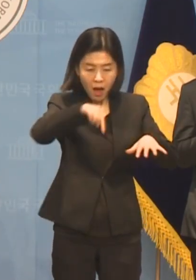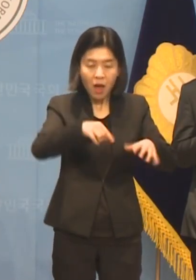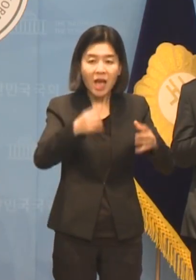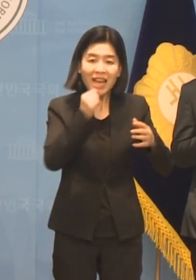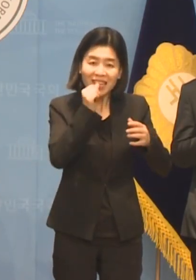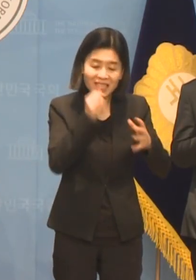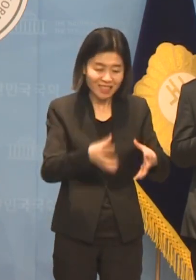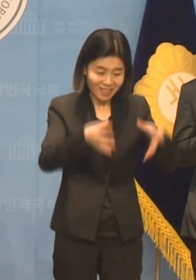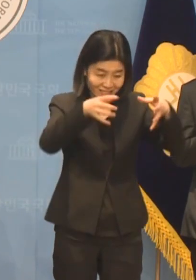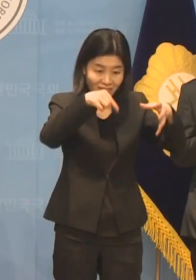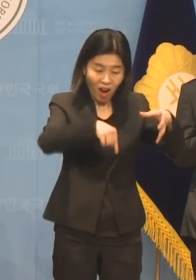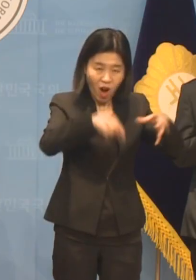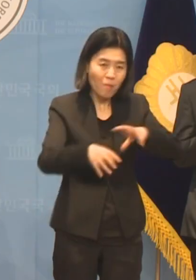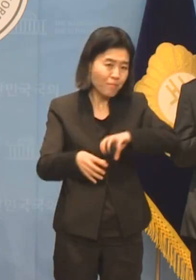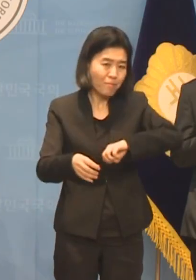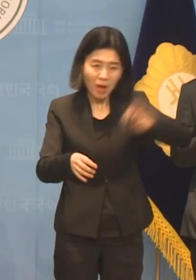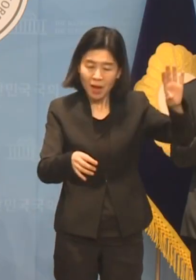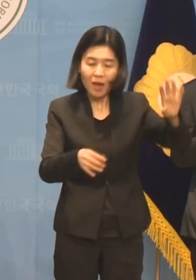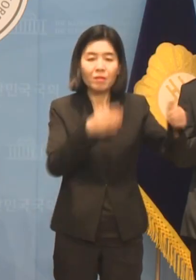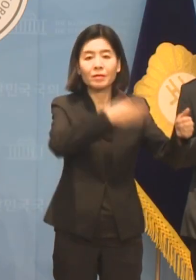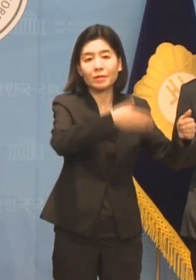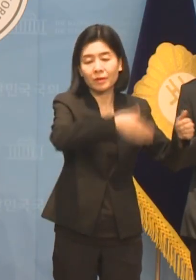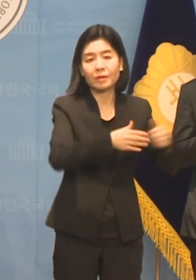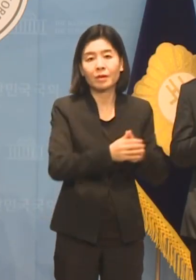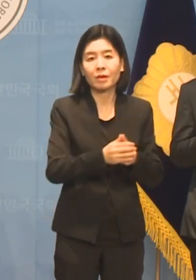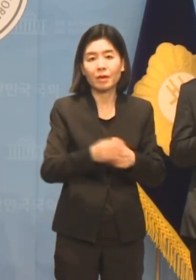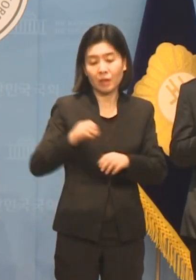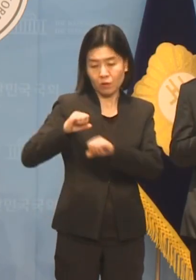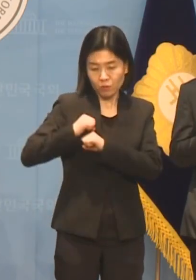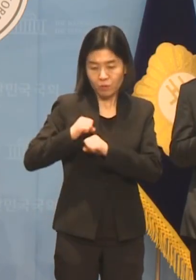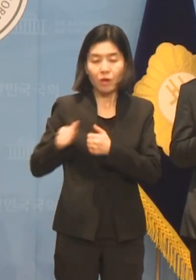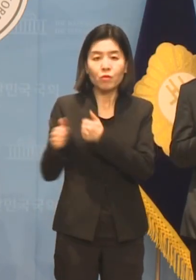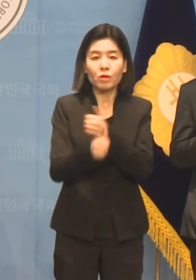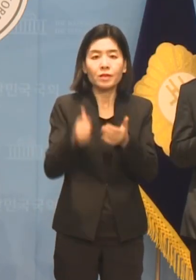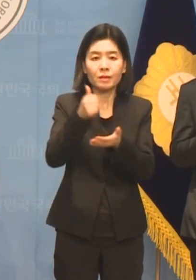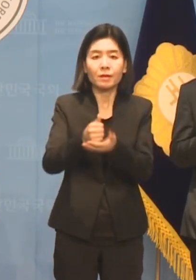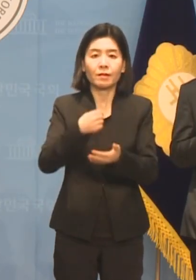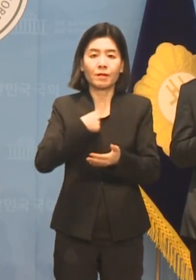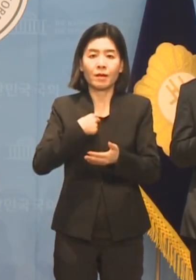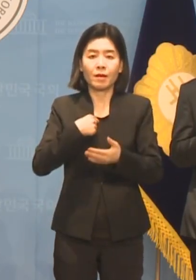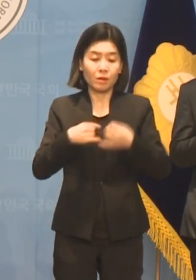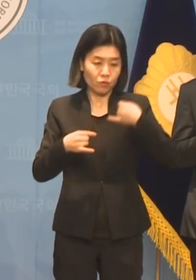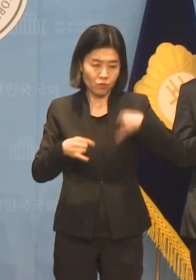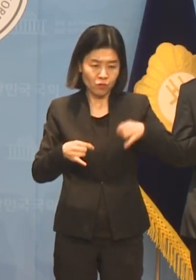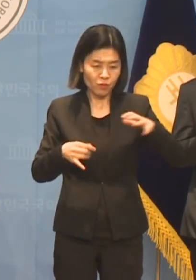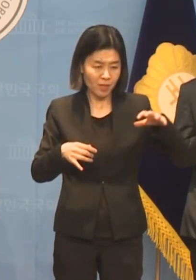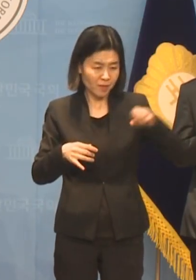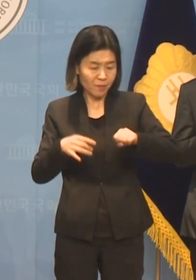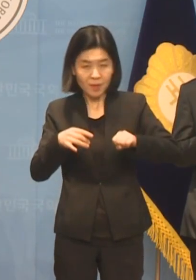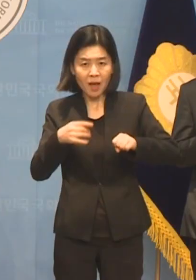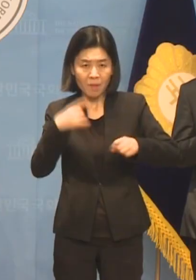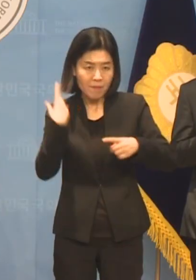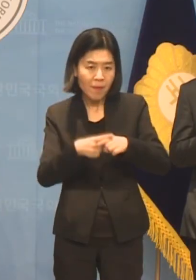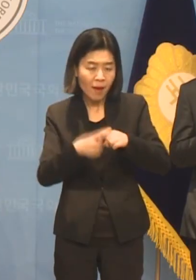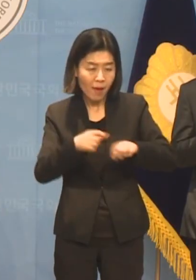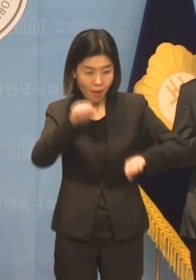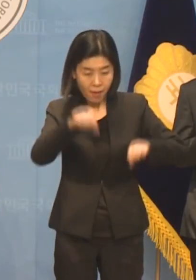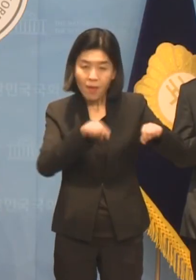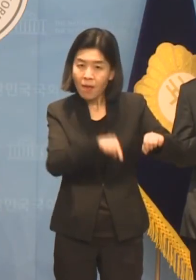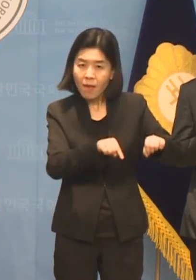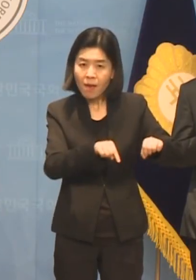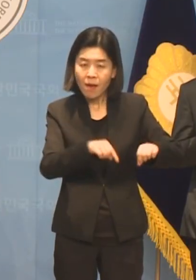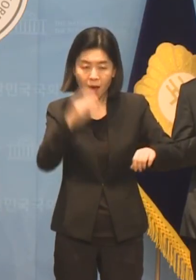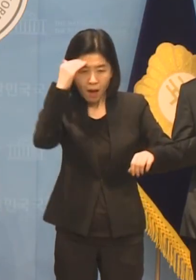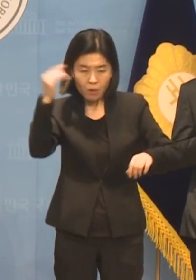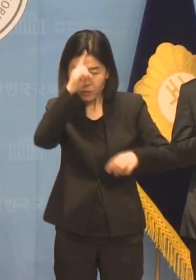국회 국방위원장으로서 이런 중국의 침략 행위에 대해 우리 정부가 반드시 비례, 대응